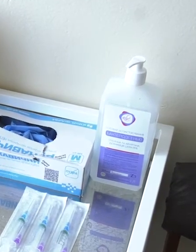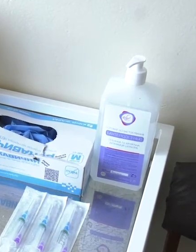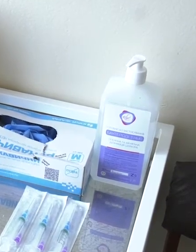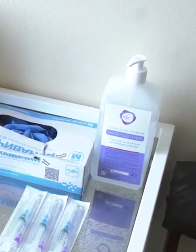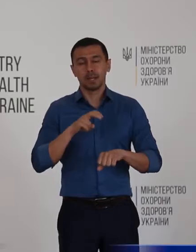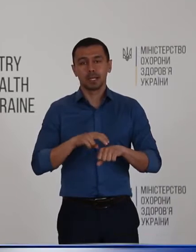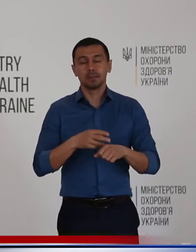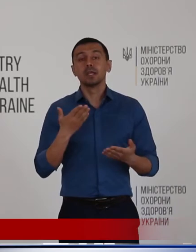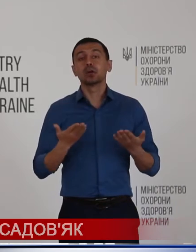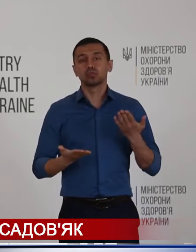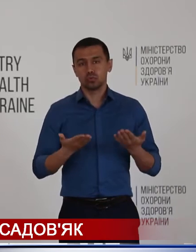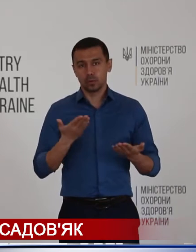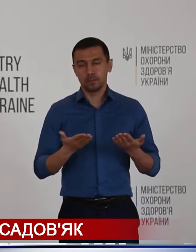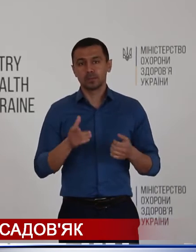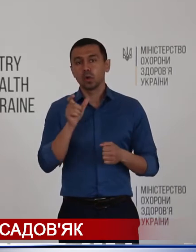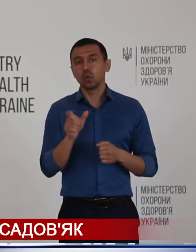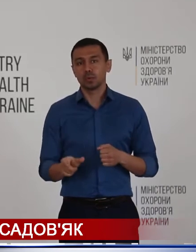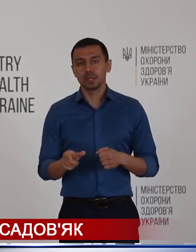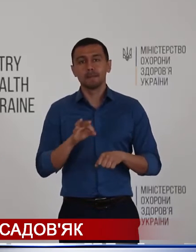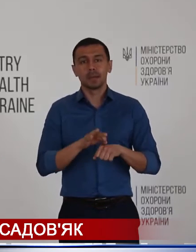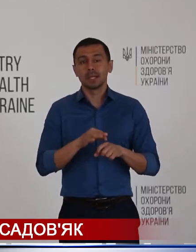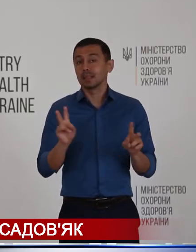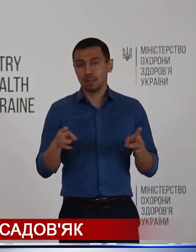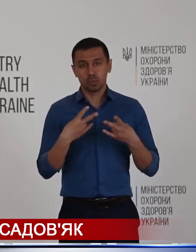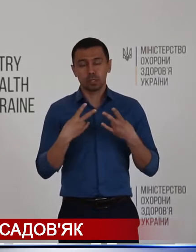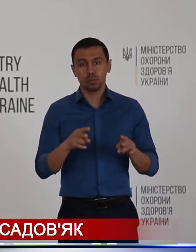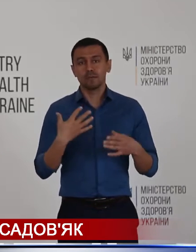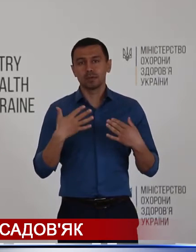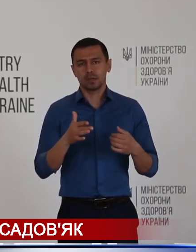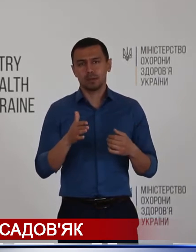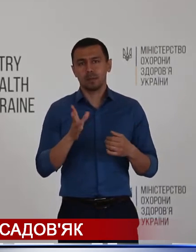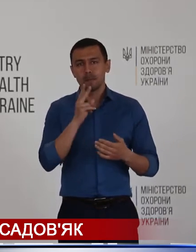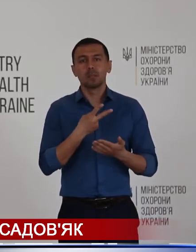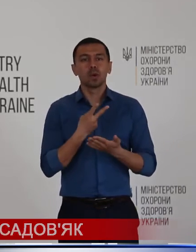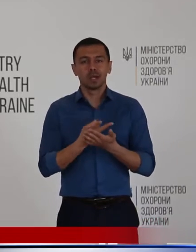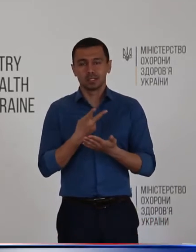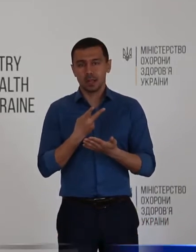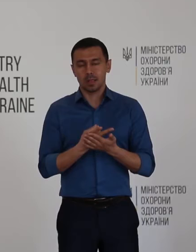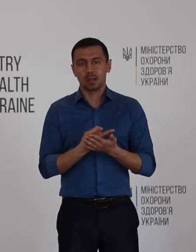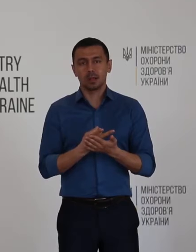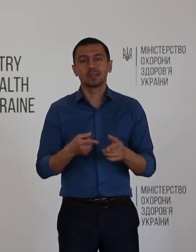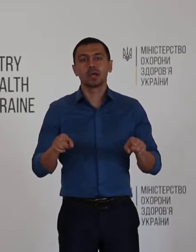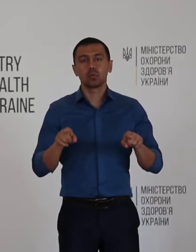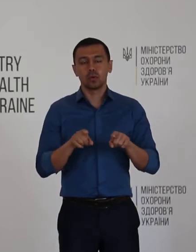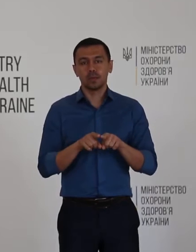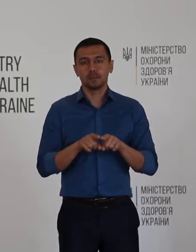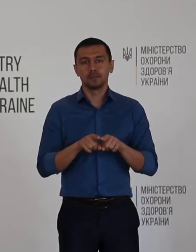медичної допомоги. Якщо людина, пацієнт не потребує вже при певних показаннях